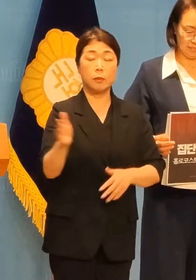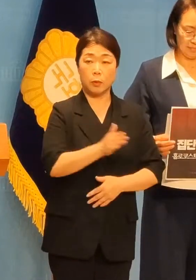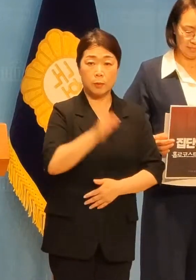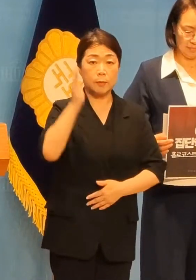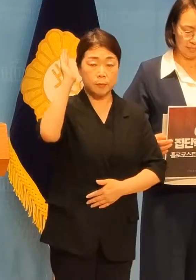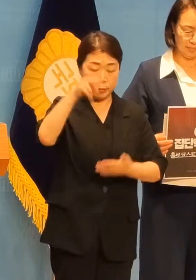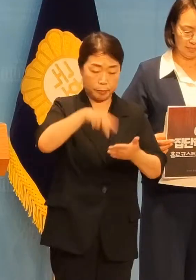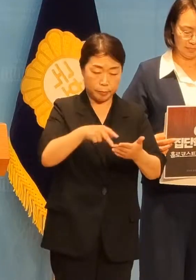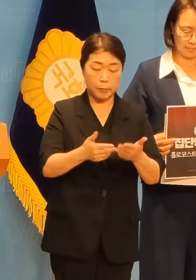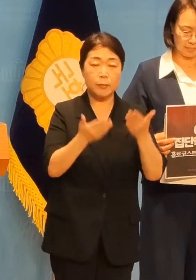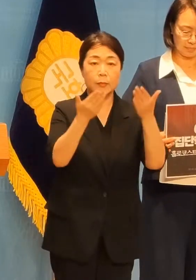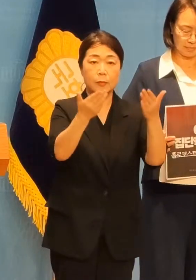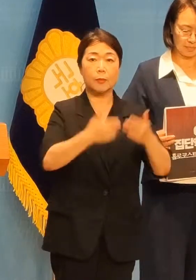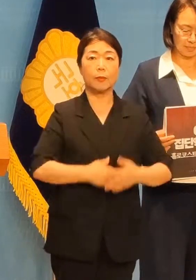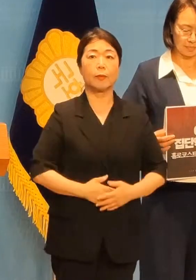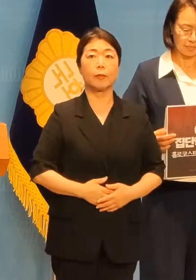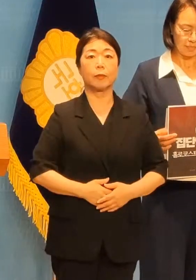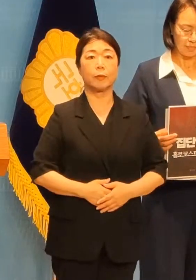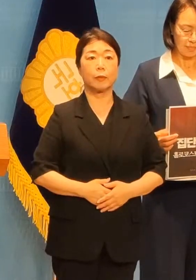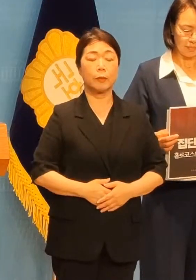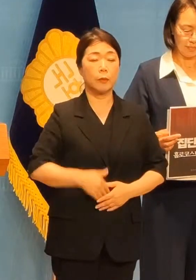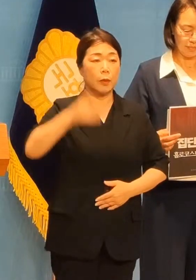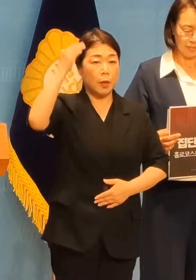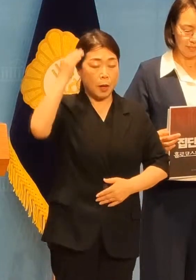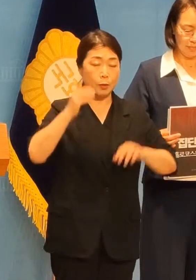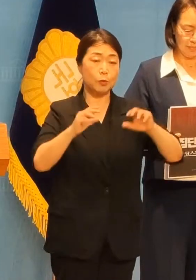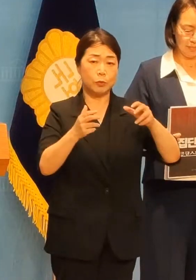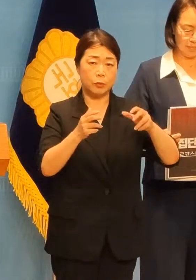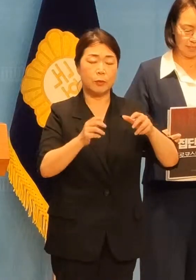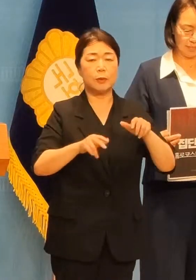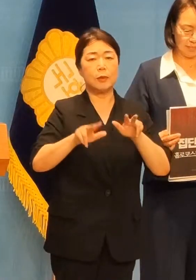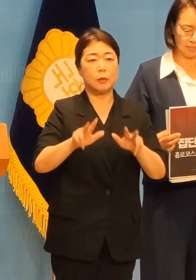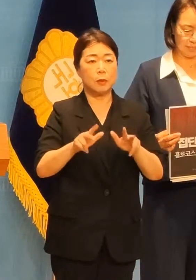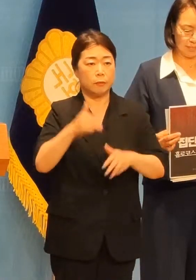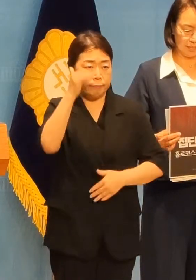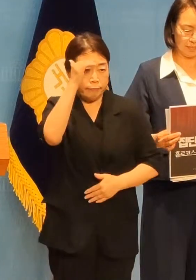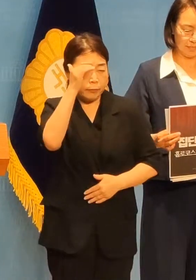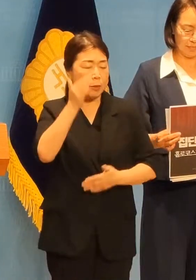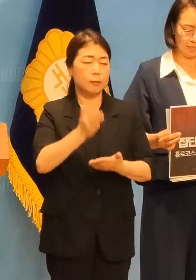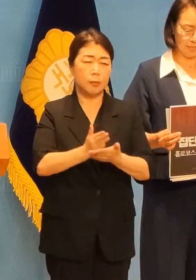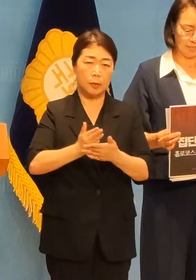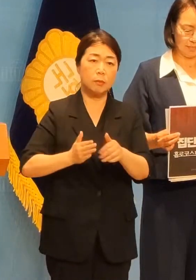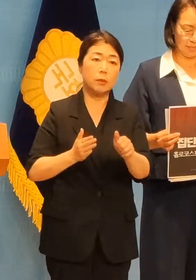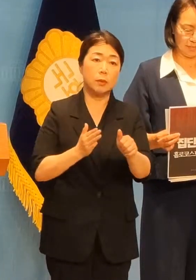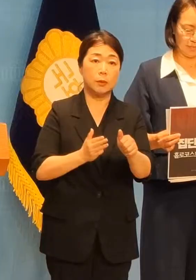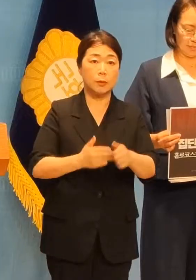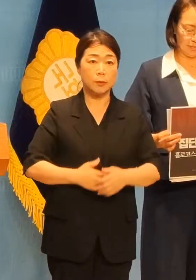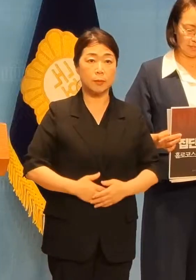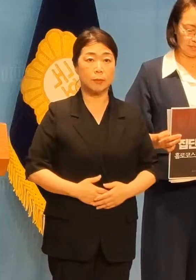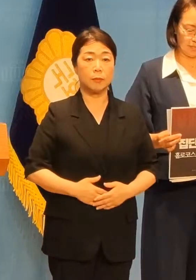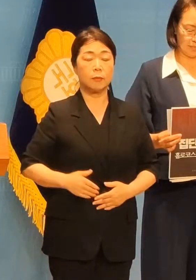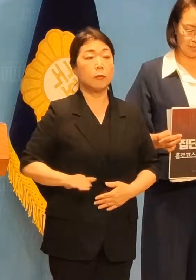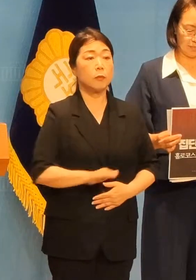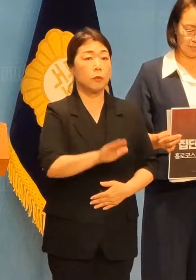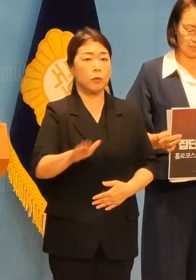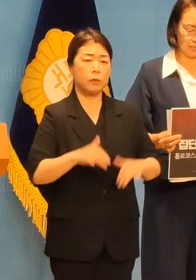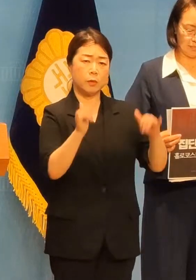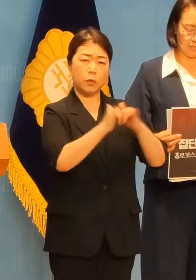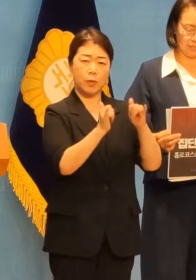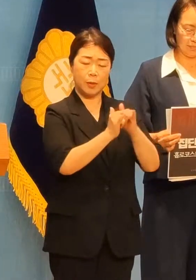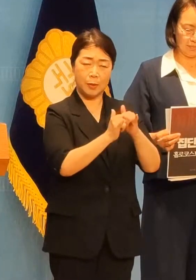회견문을 낭독하겠습니다. 대한민국은 더 이상 구경꾼으로 남아서는 안 됩니다. 우리는